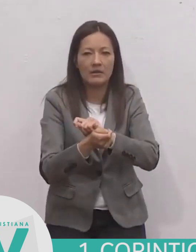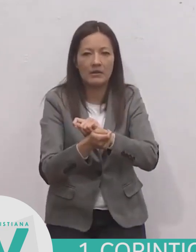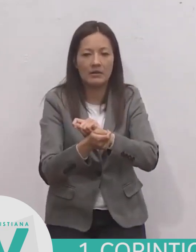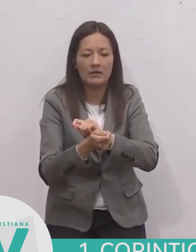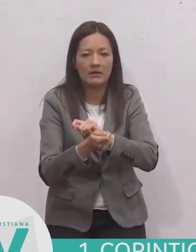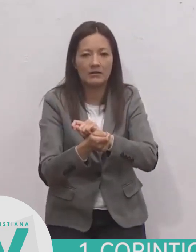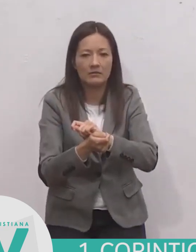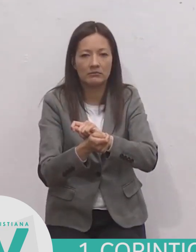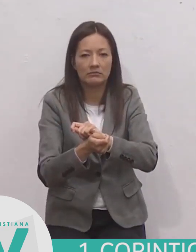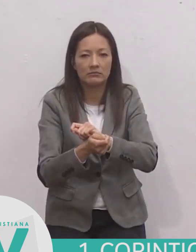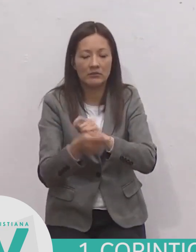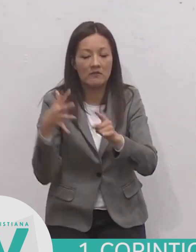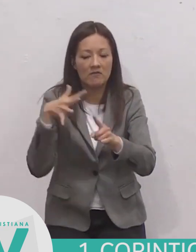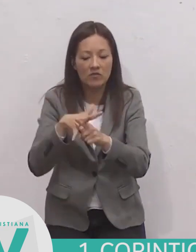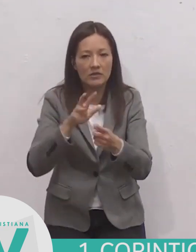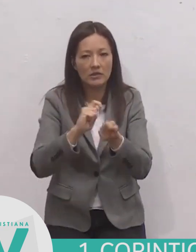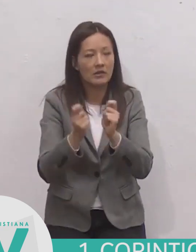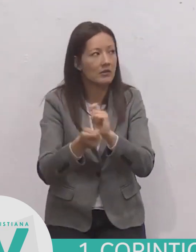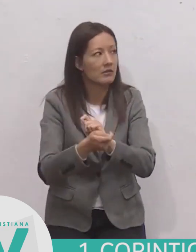Ay.